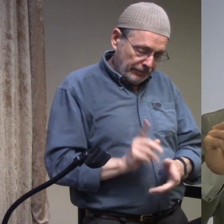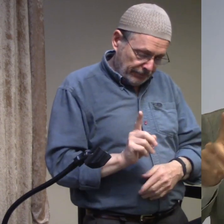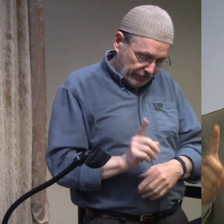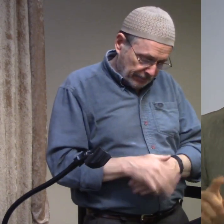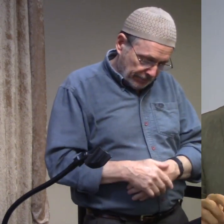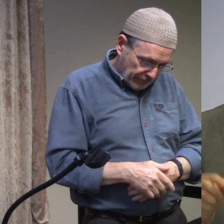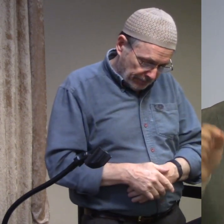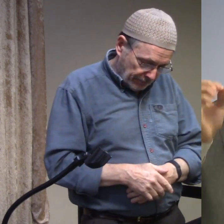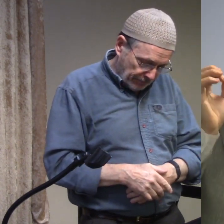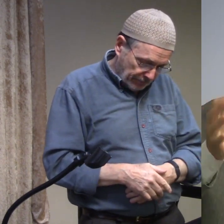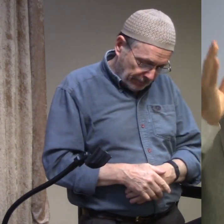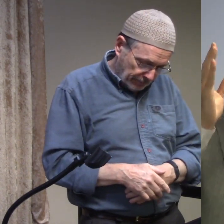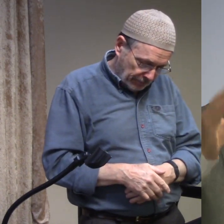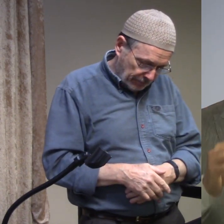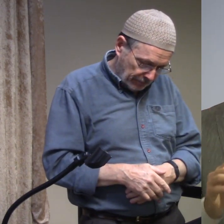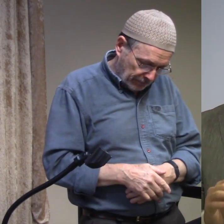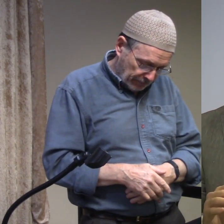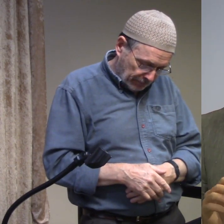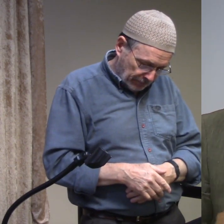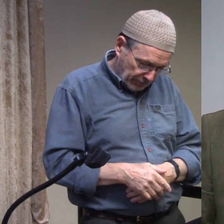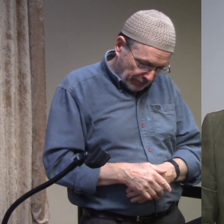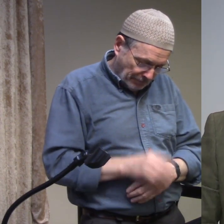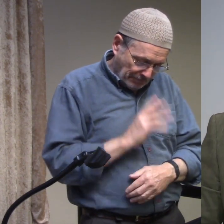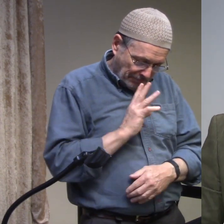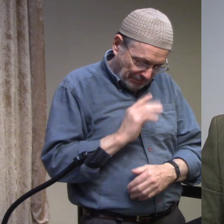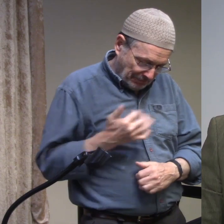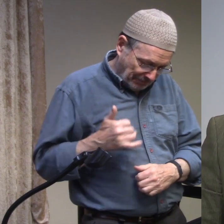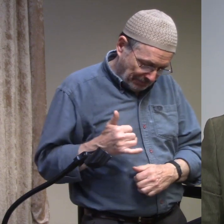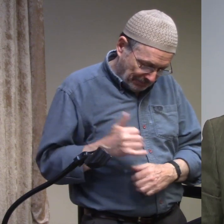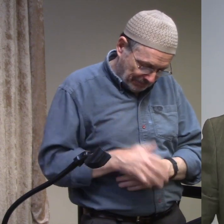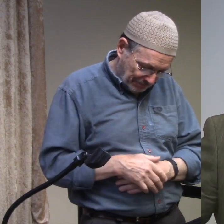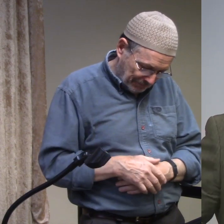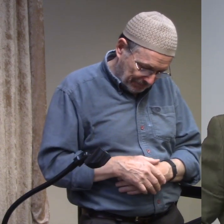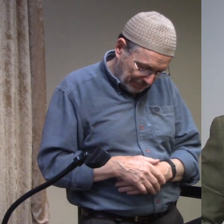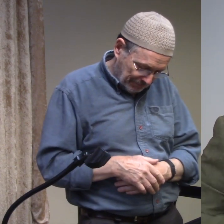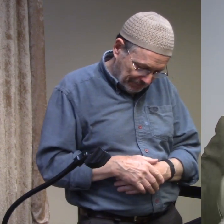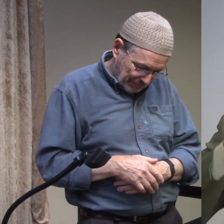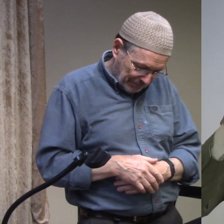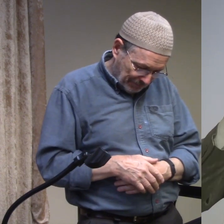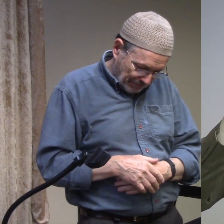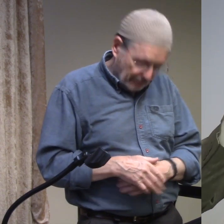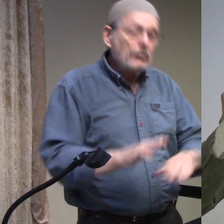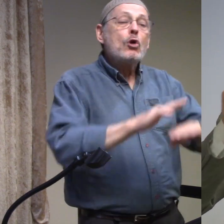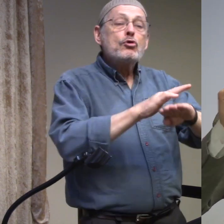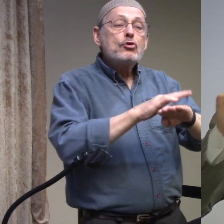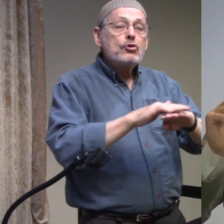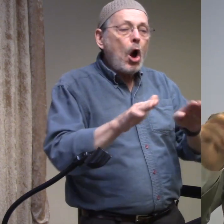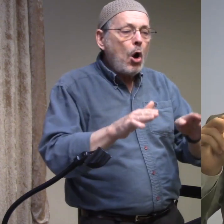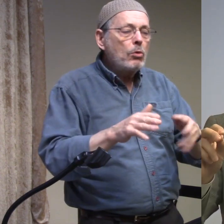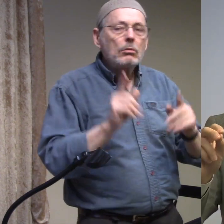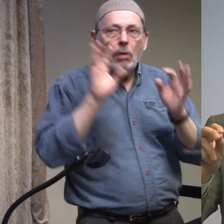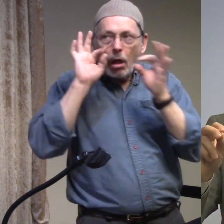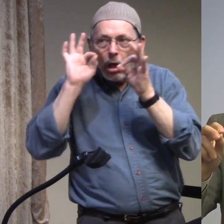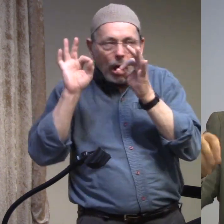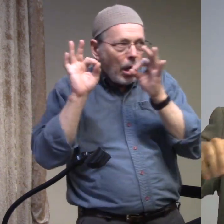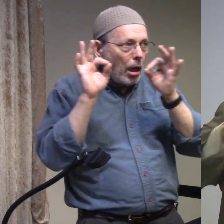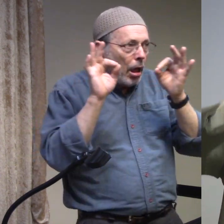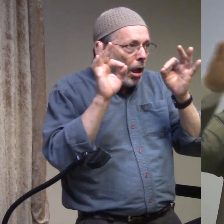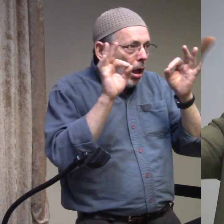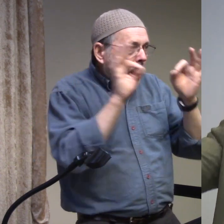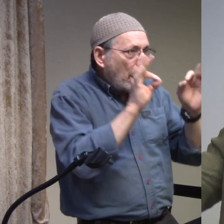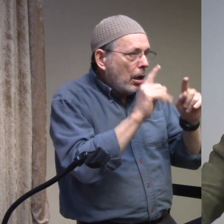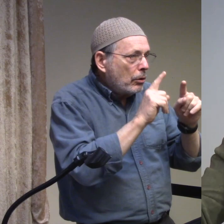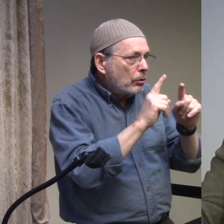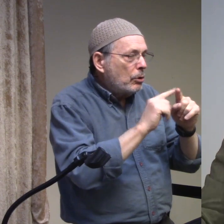بِهِ أَزْوَاجًا مِّنْهُمْ زَهْرَةَ الْحَيَاةِ الدُّنْيَا لِنَفْتِنَهُمْ فِيهِ. Don't extend your eyes to